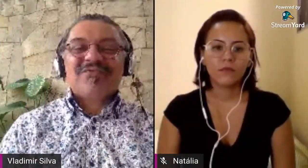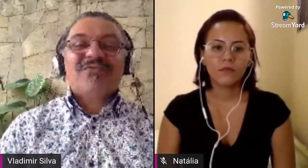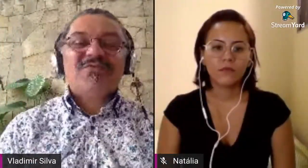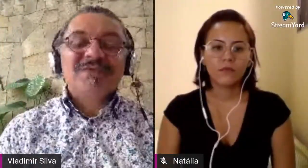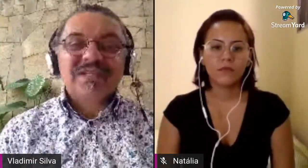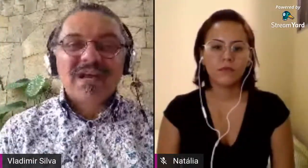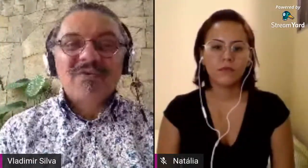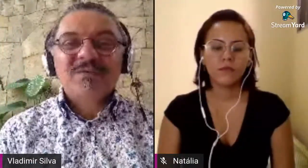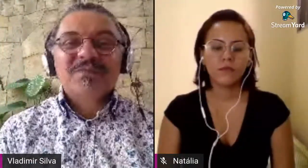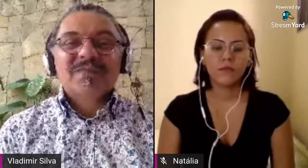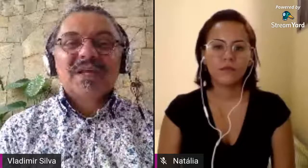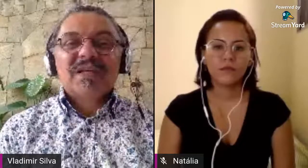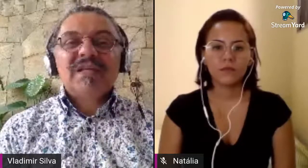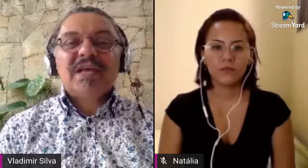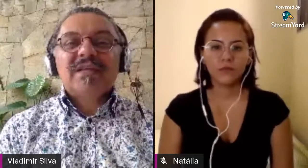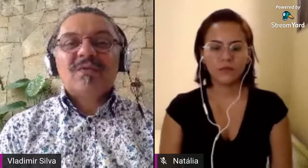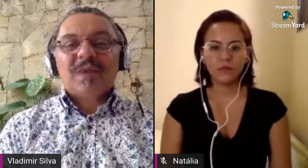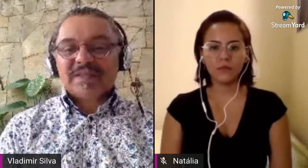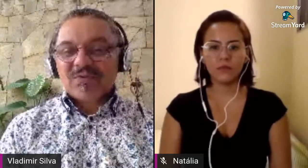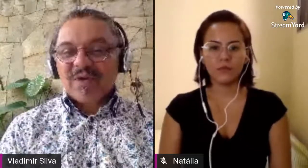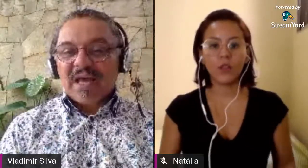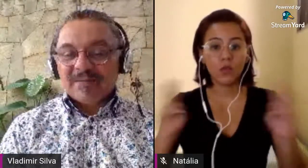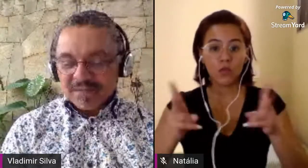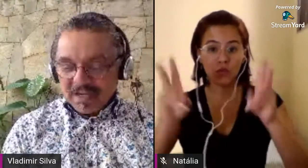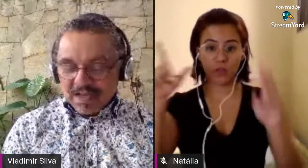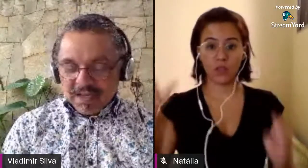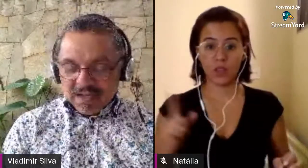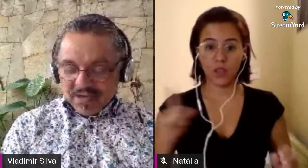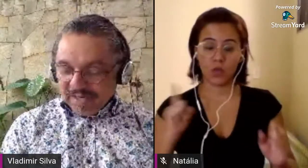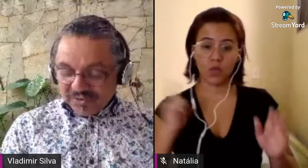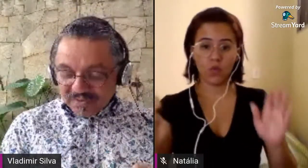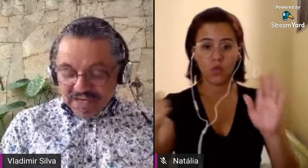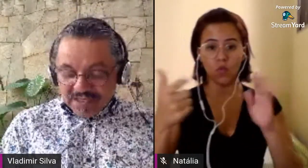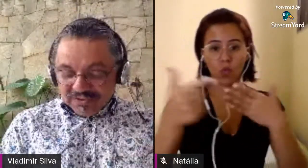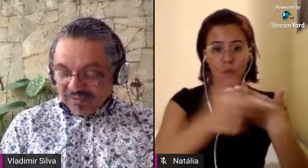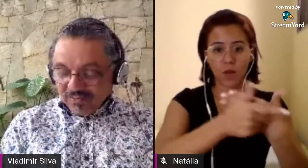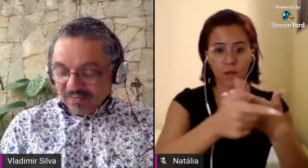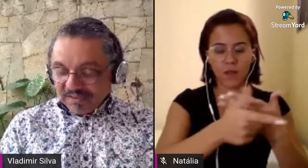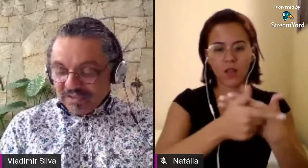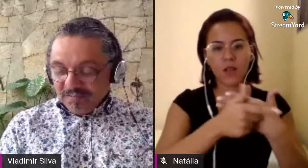essa função que lhe é tão particular. Eu acho